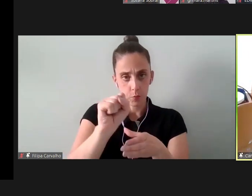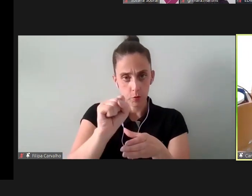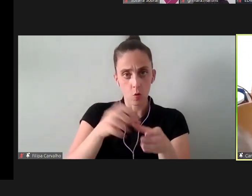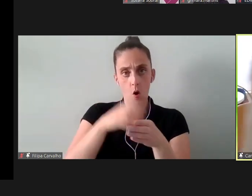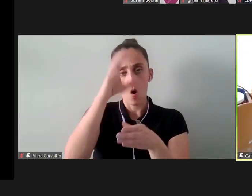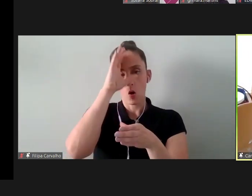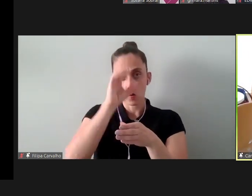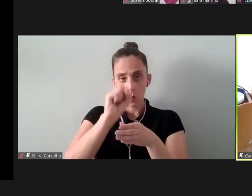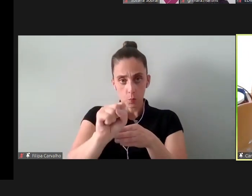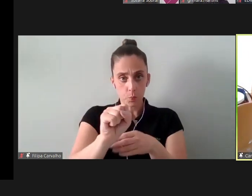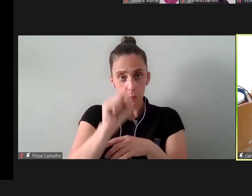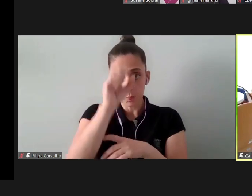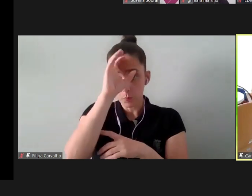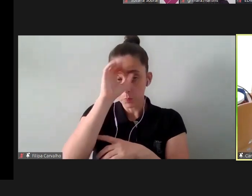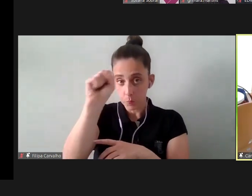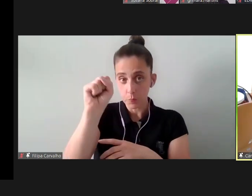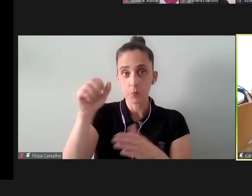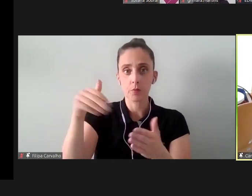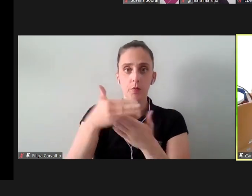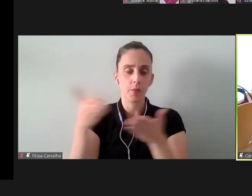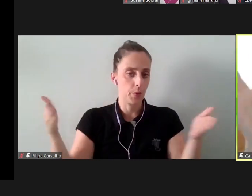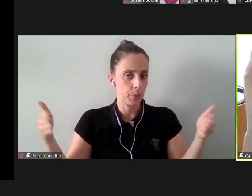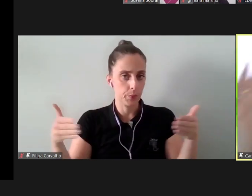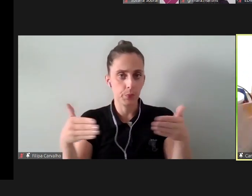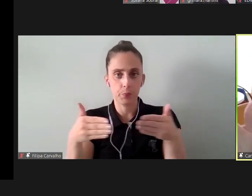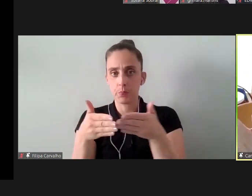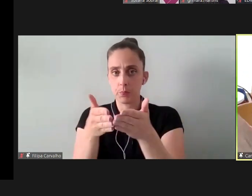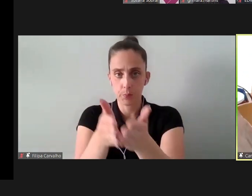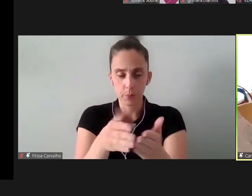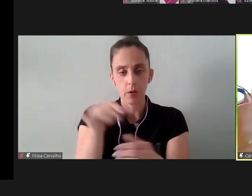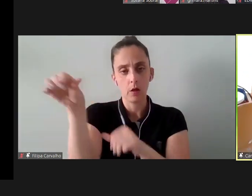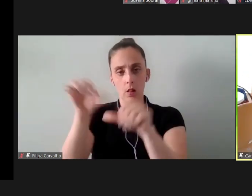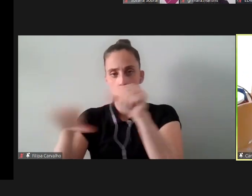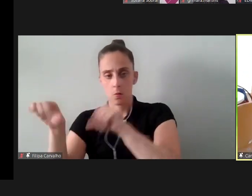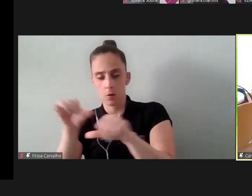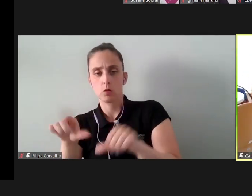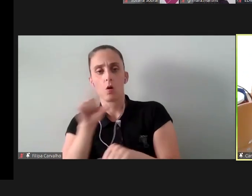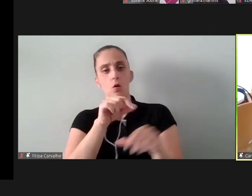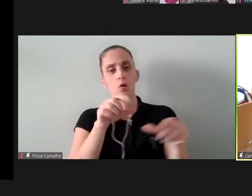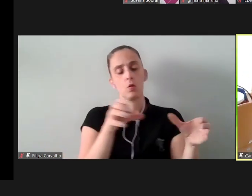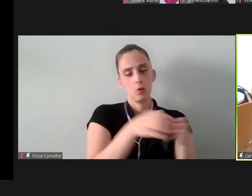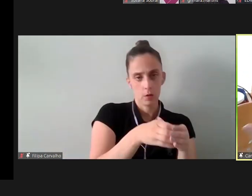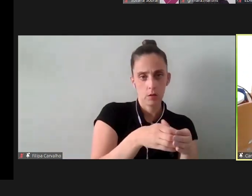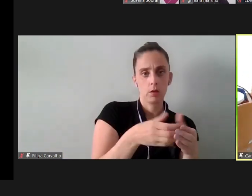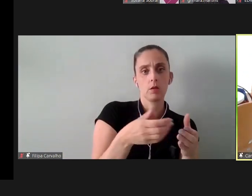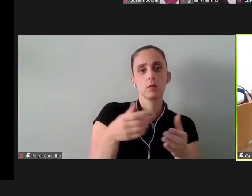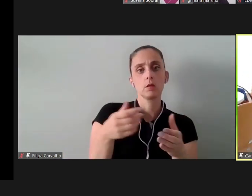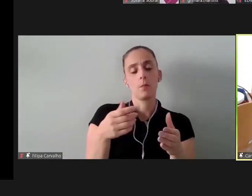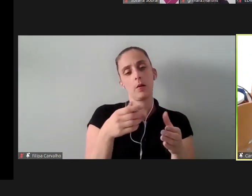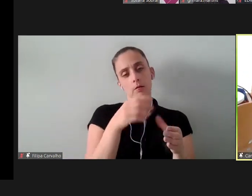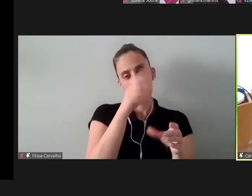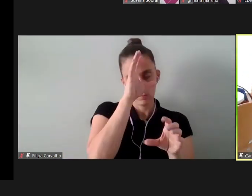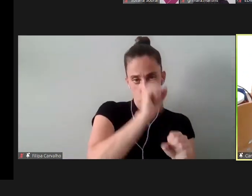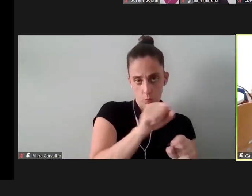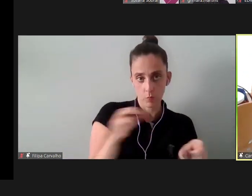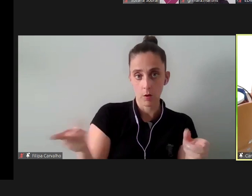né, as atividades de entendimento e reenquadramento de problema e também de ideação, prototipação e teste. E no caso da